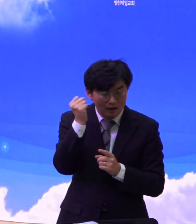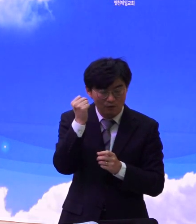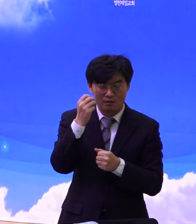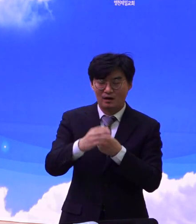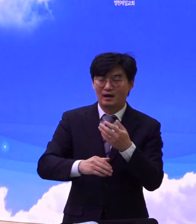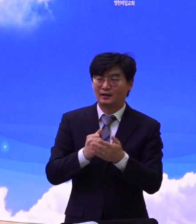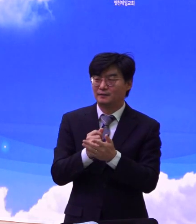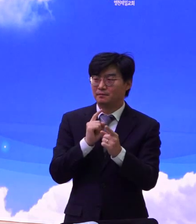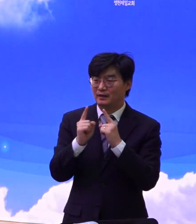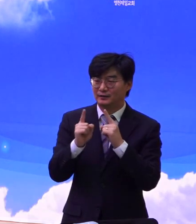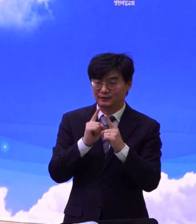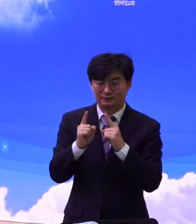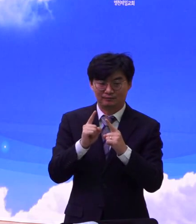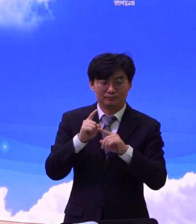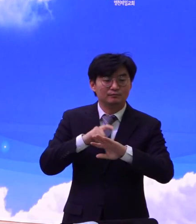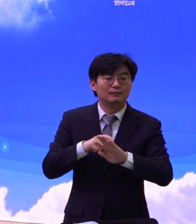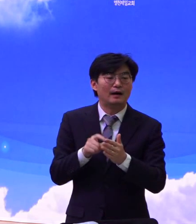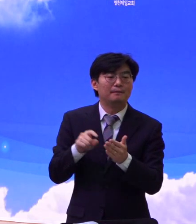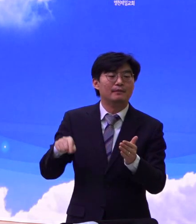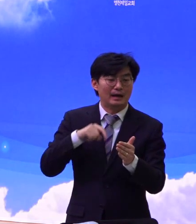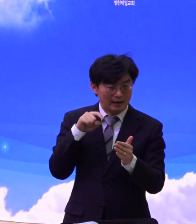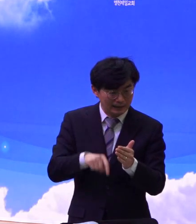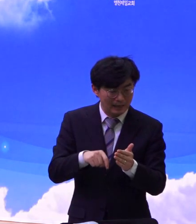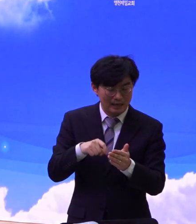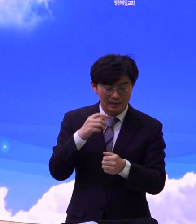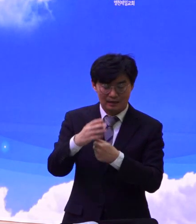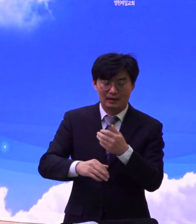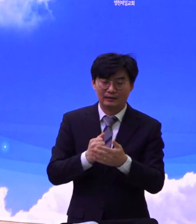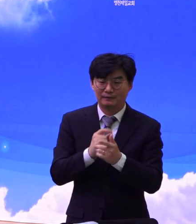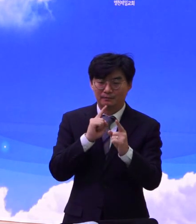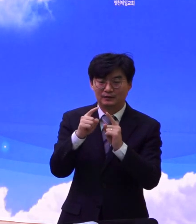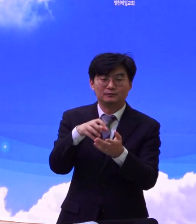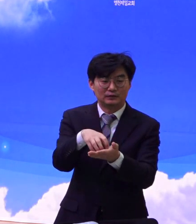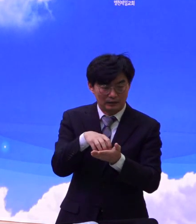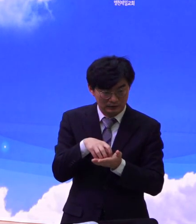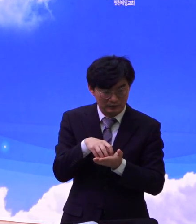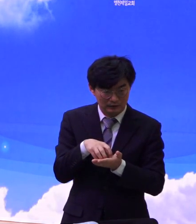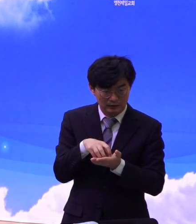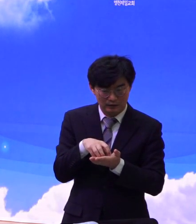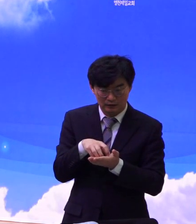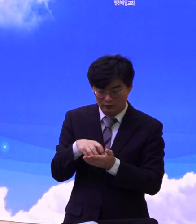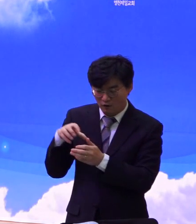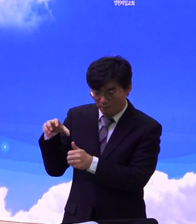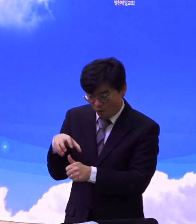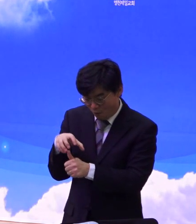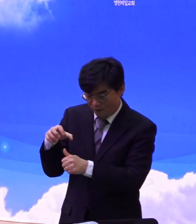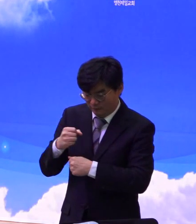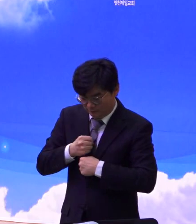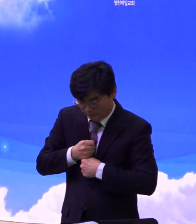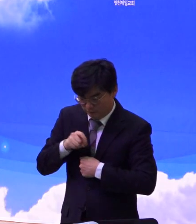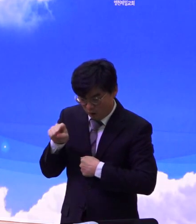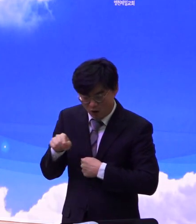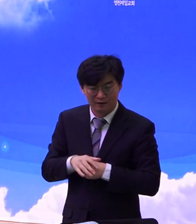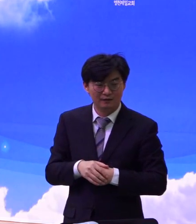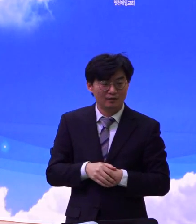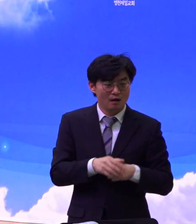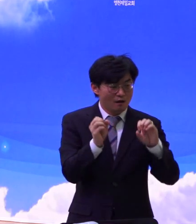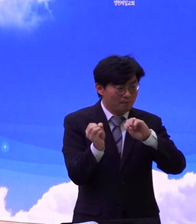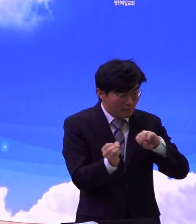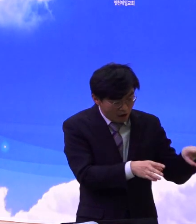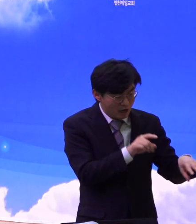누군가의 마음속에, 또 여러분의 마음속에 하나님의 말씀이 있으면, 여러분의 마음속에 하나님의